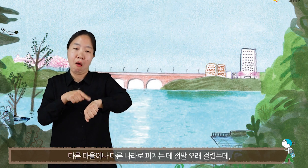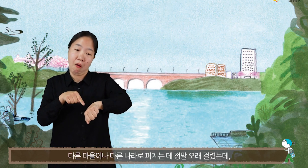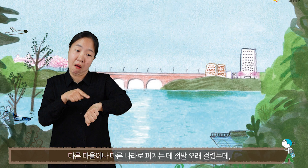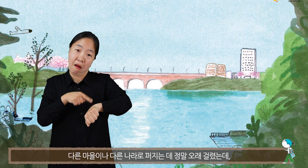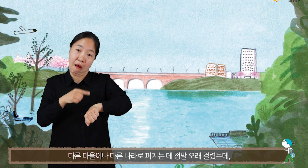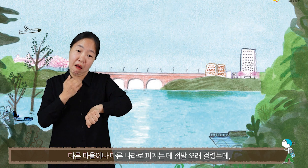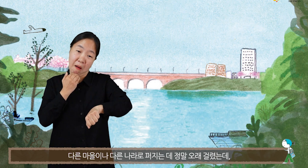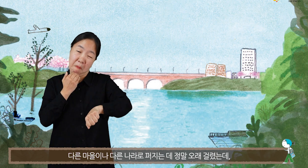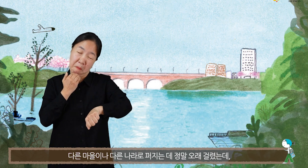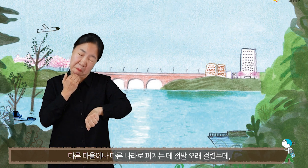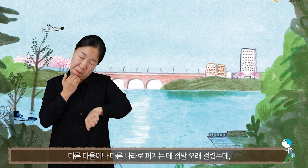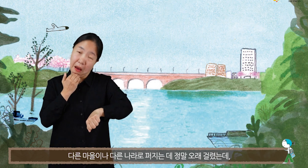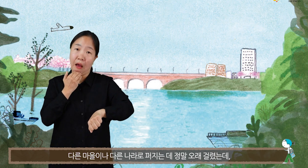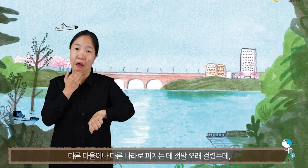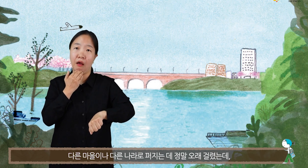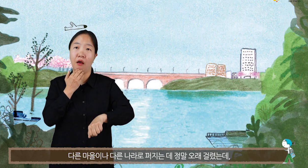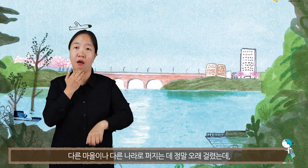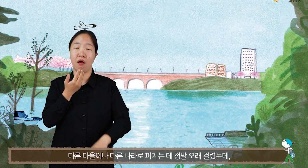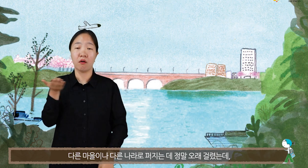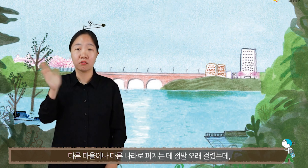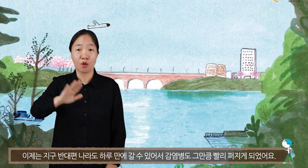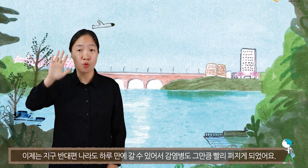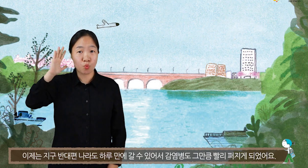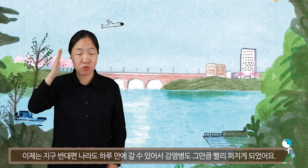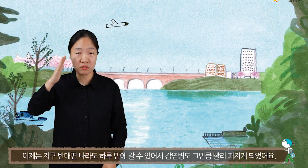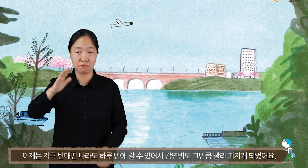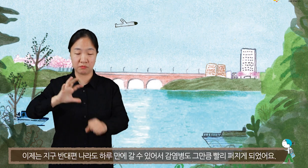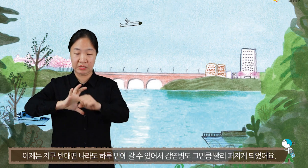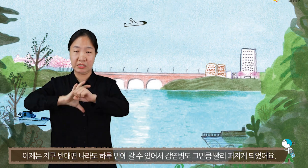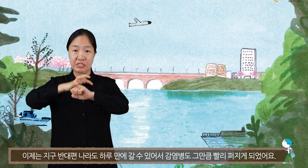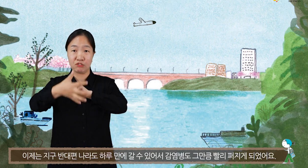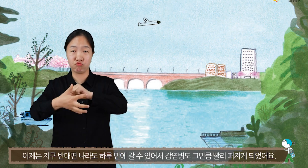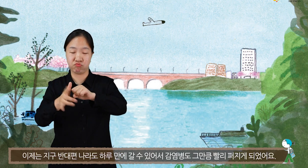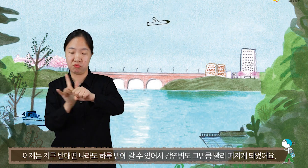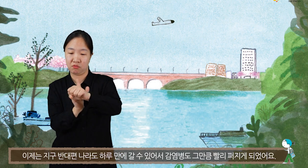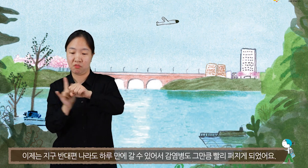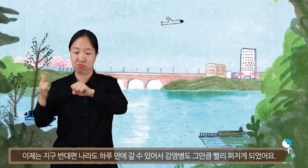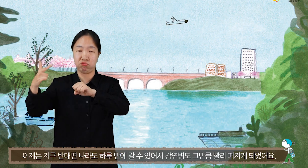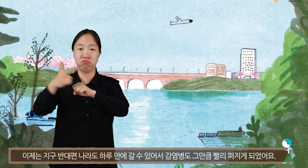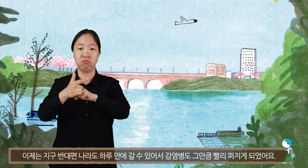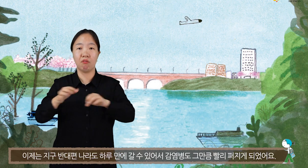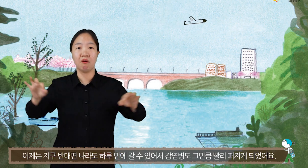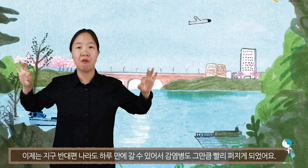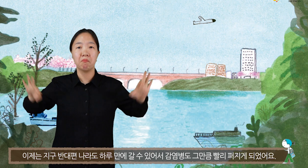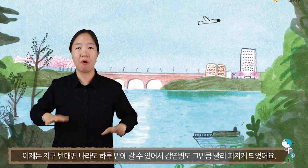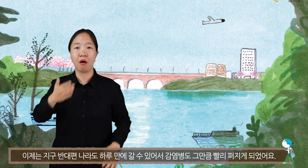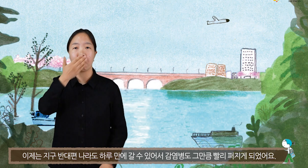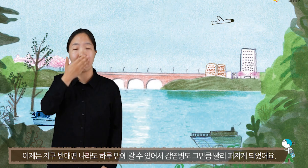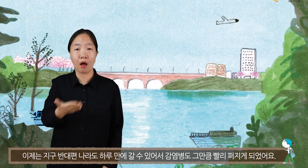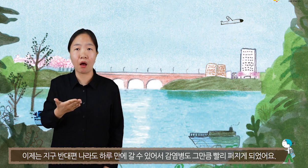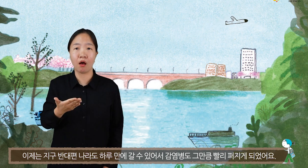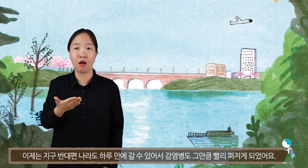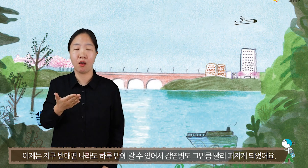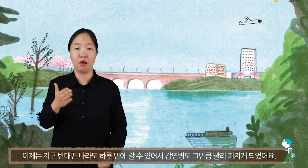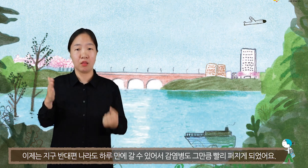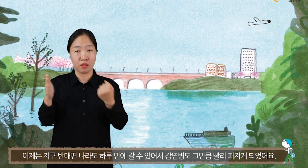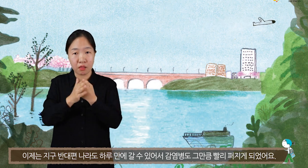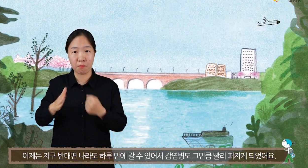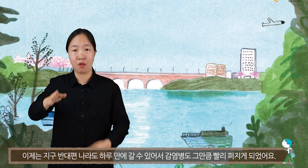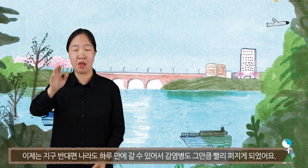퍼지는데 정말 오래 걸렸는데 이제는 지구 반대편 나라도 하루 만에 갈 수